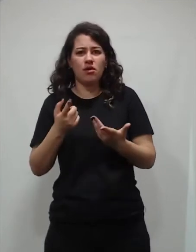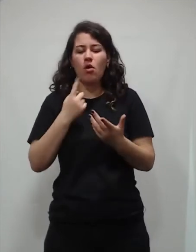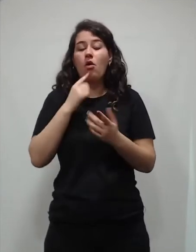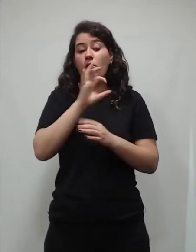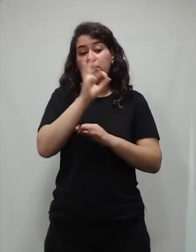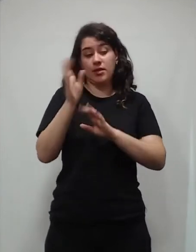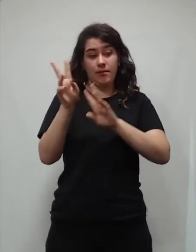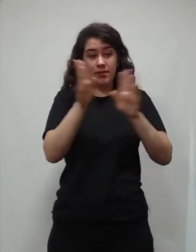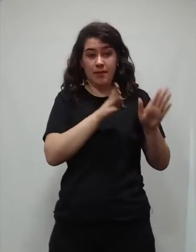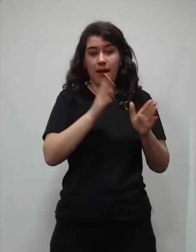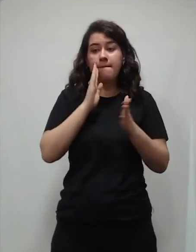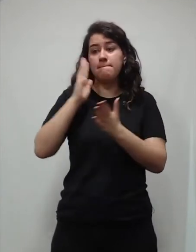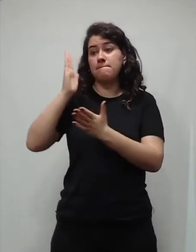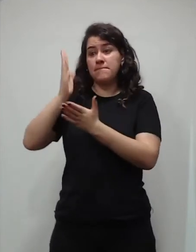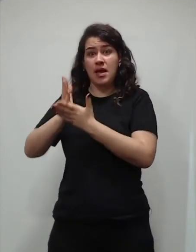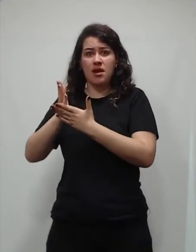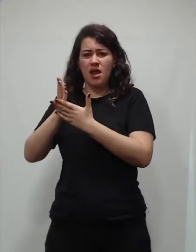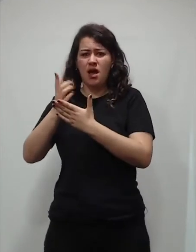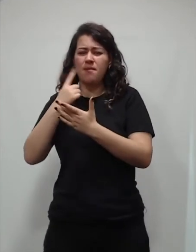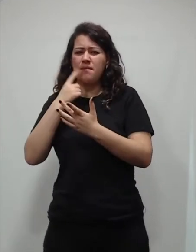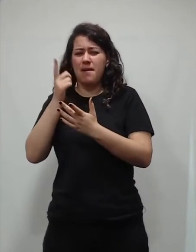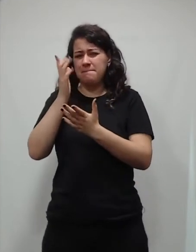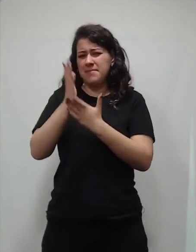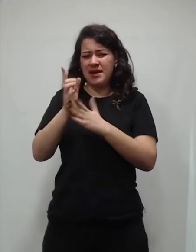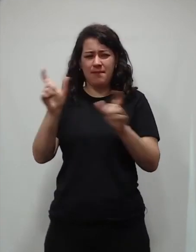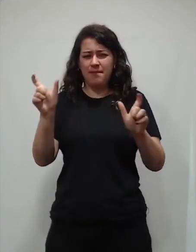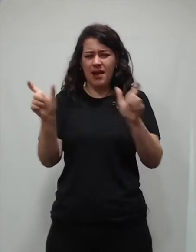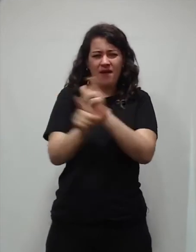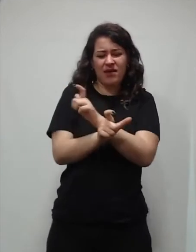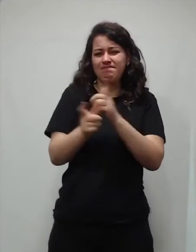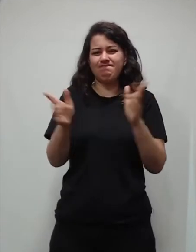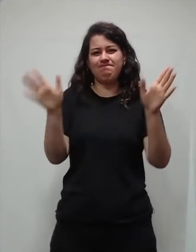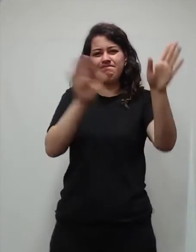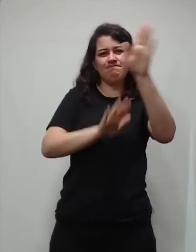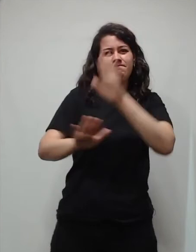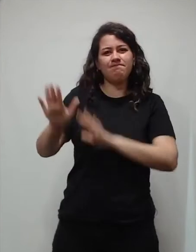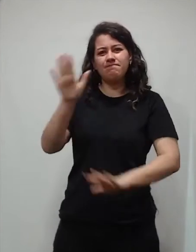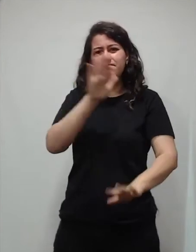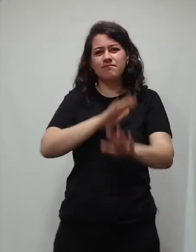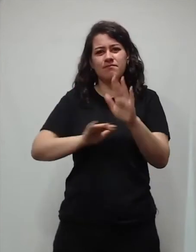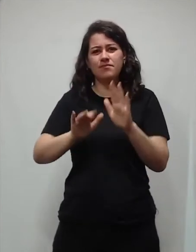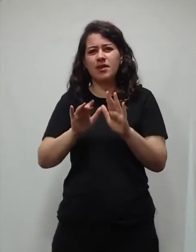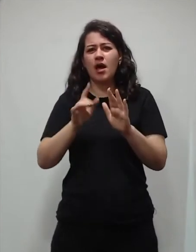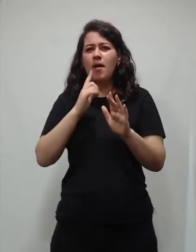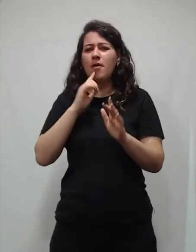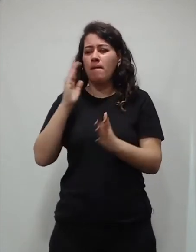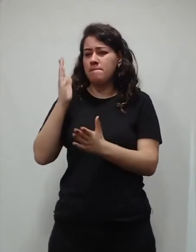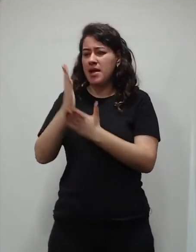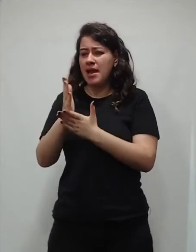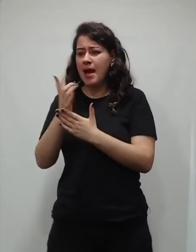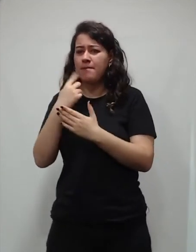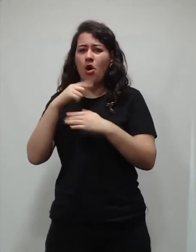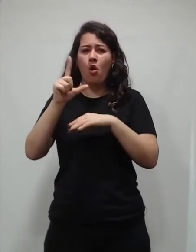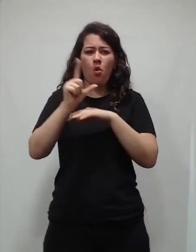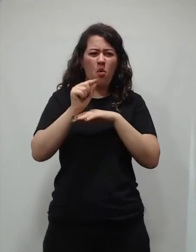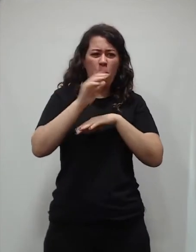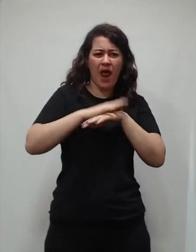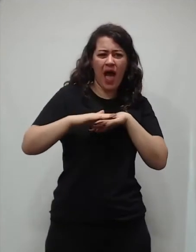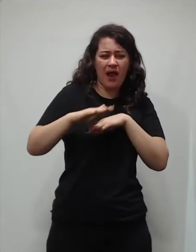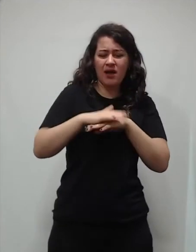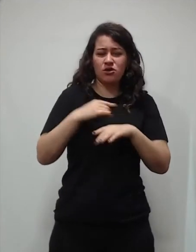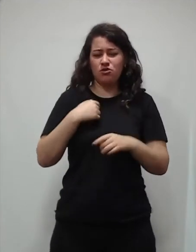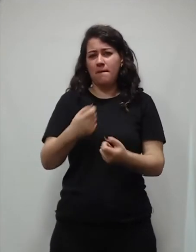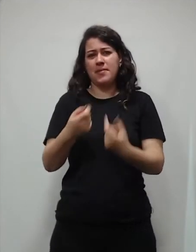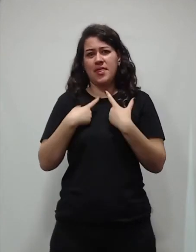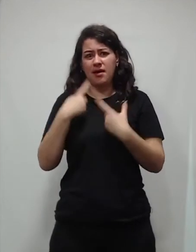lo que hizo, y a la vez lo unimos a curar y lo unimos a un límite que no lo tiene. Entonces, a